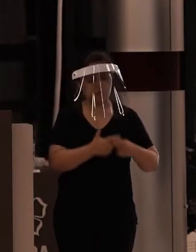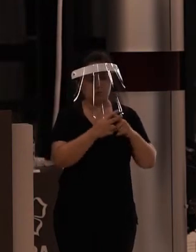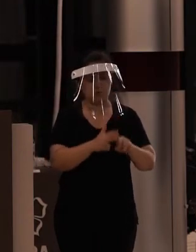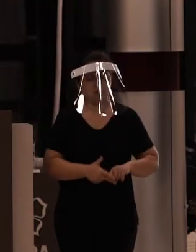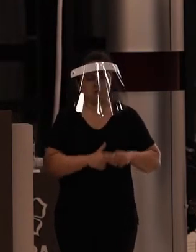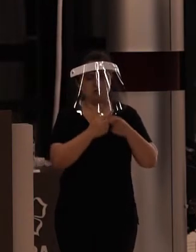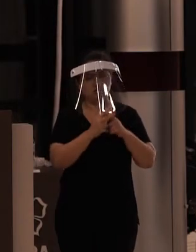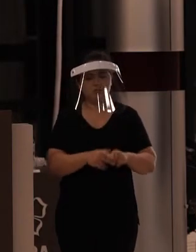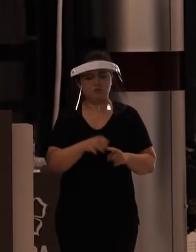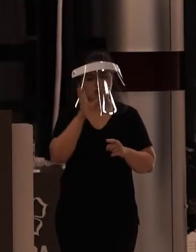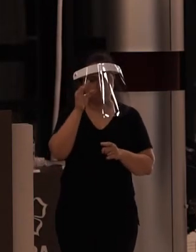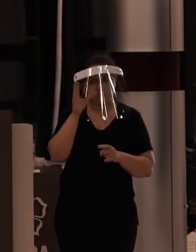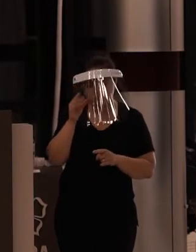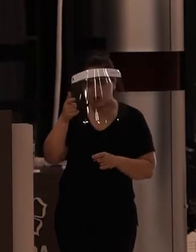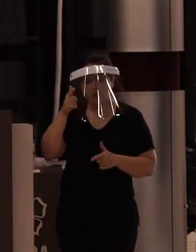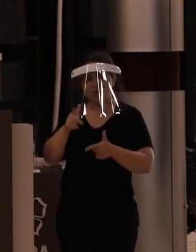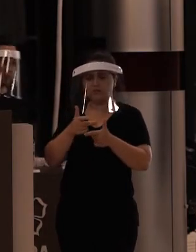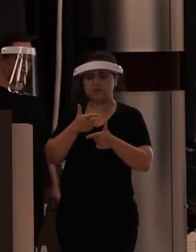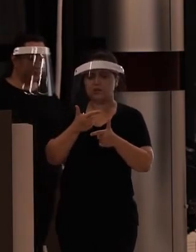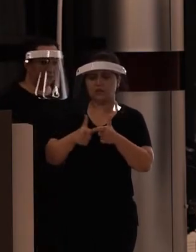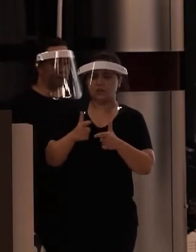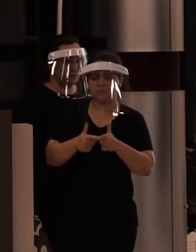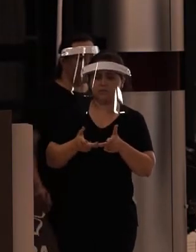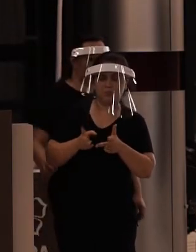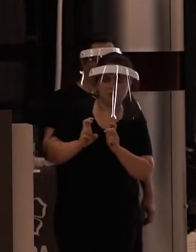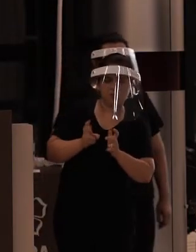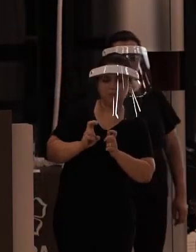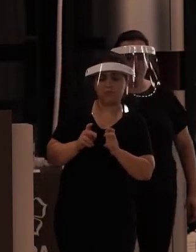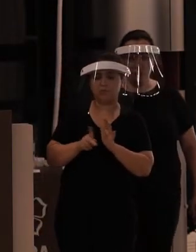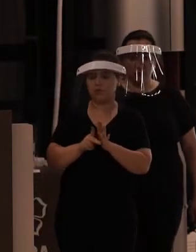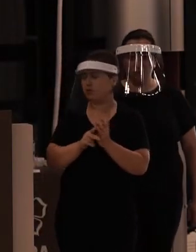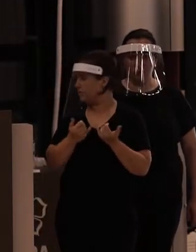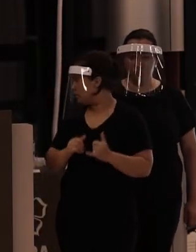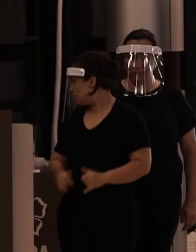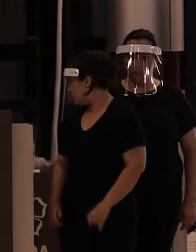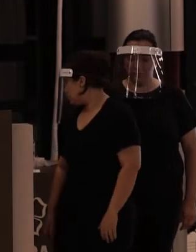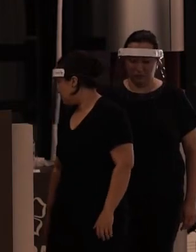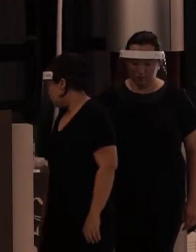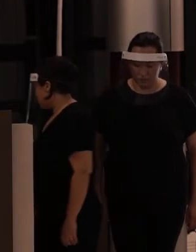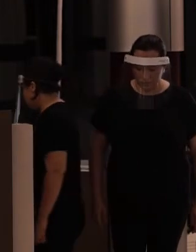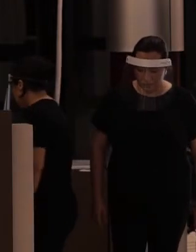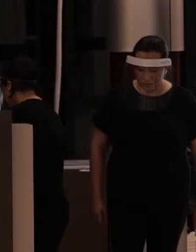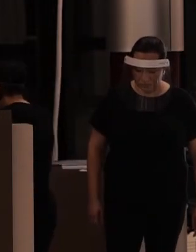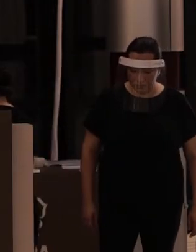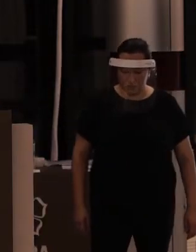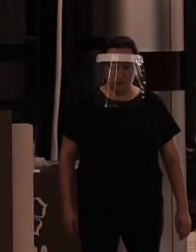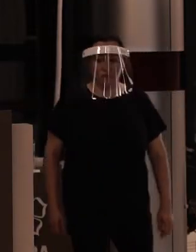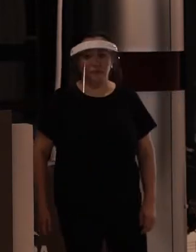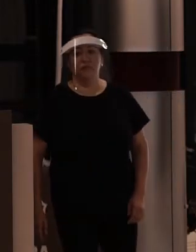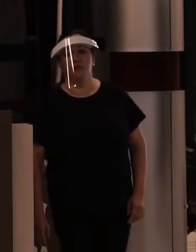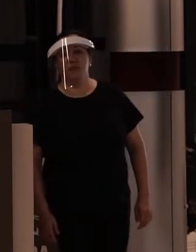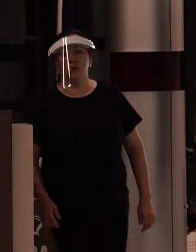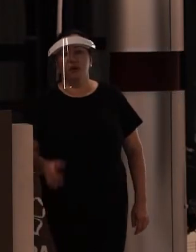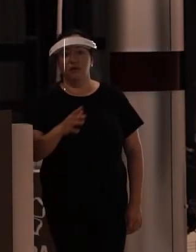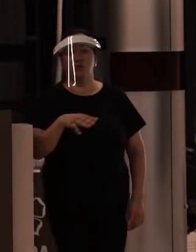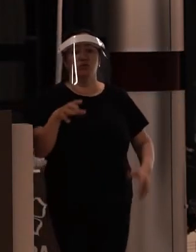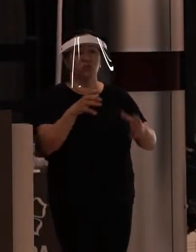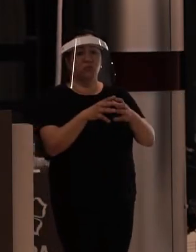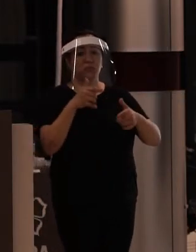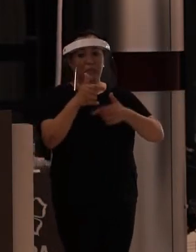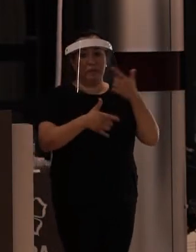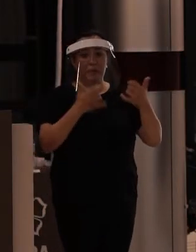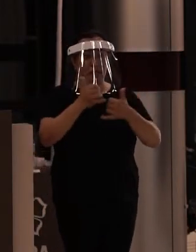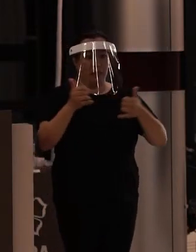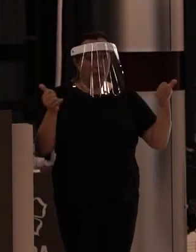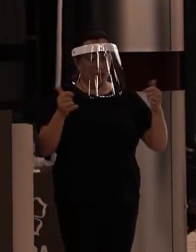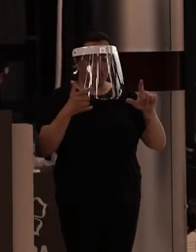a análise de vibração consegue detectar problema de origem elétrica. Fica a câmara termográfica com o pessoal da elétrica, sendo que a